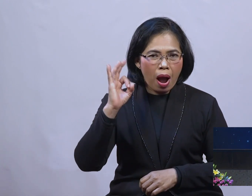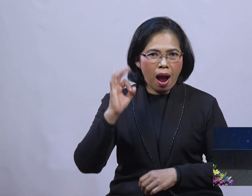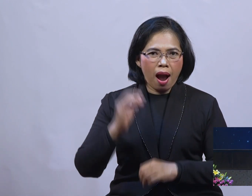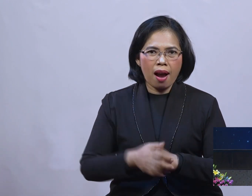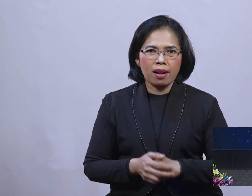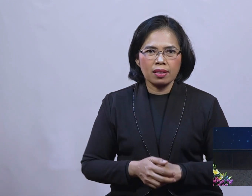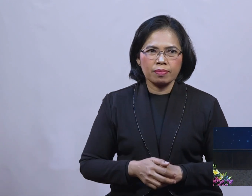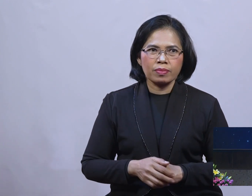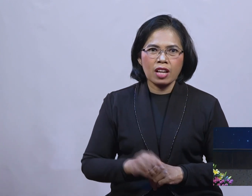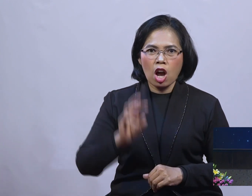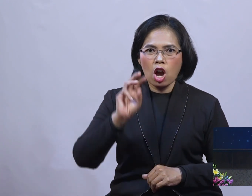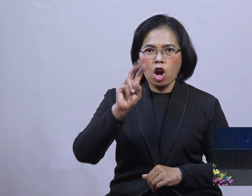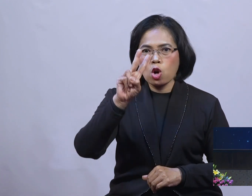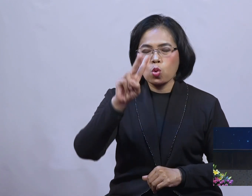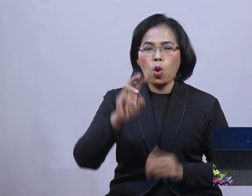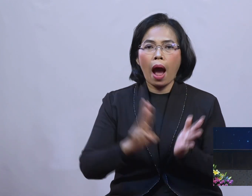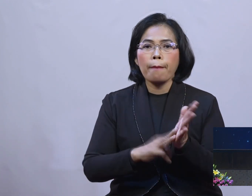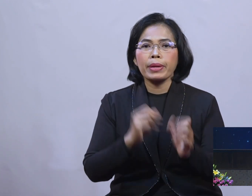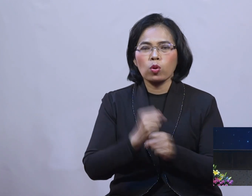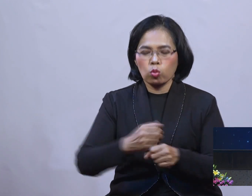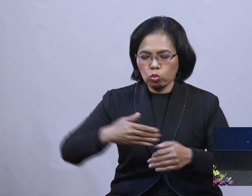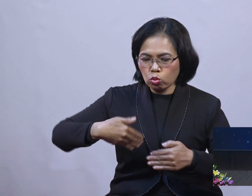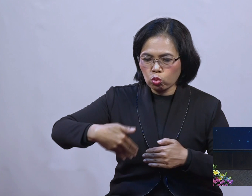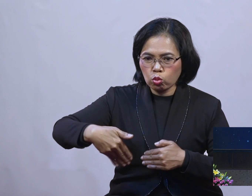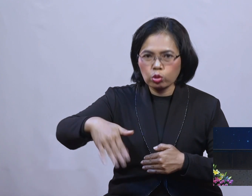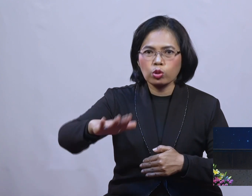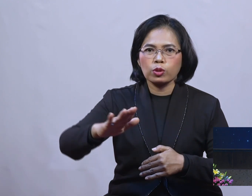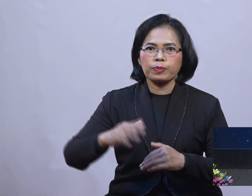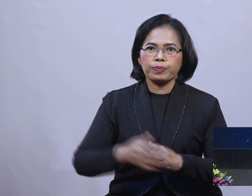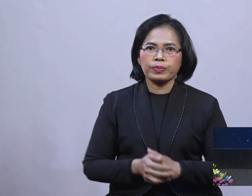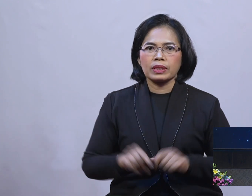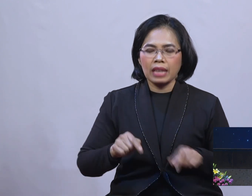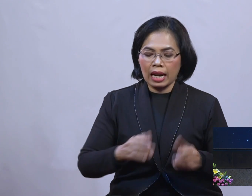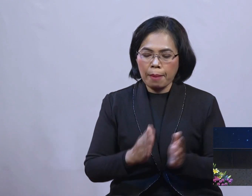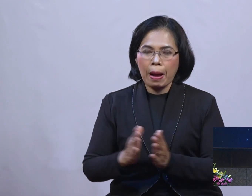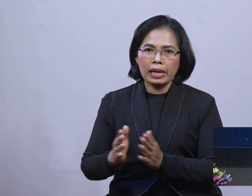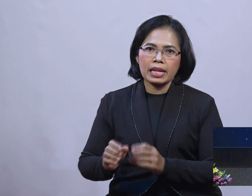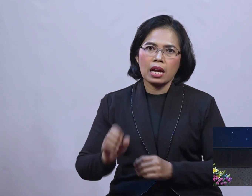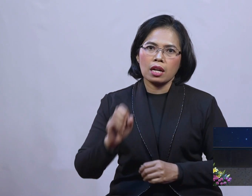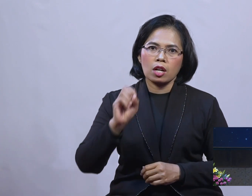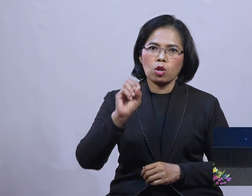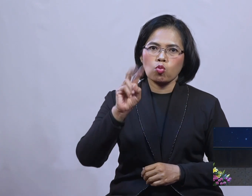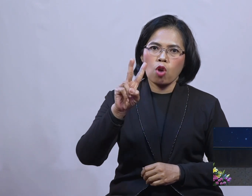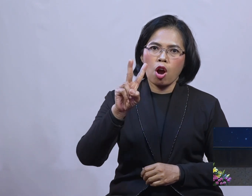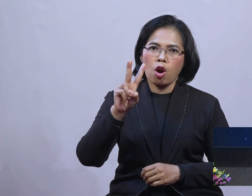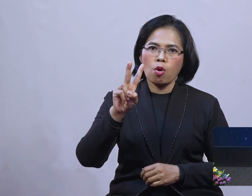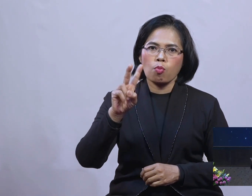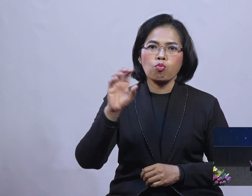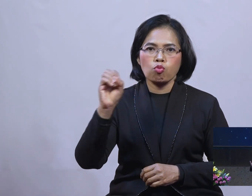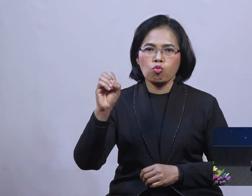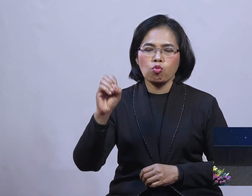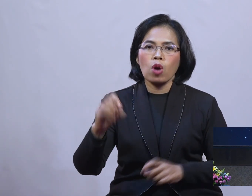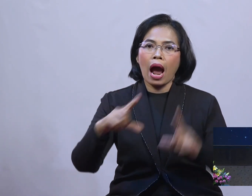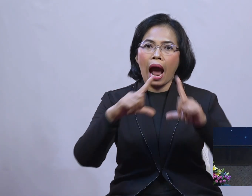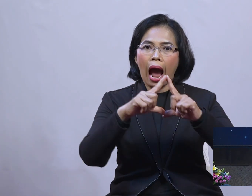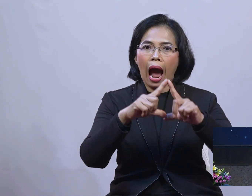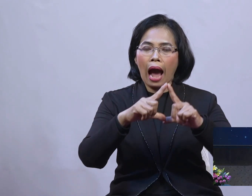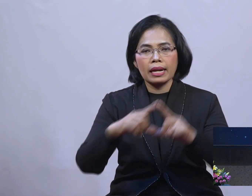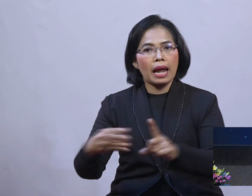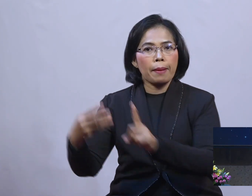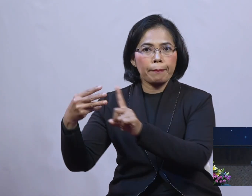ada dua minggu berturut-turut kita bahas bagian ke-20 yang saya menyebutnya bagian 20 Adan 20b